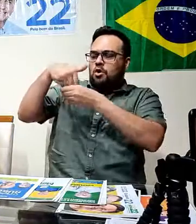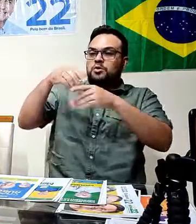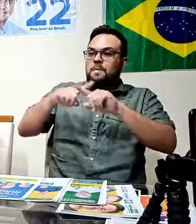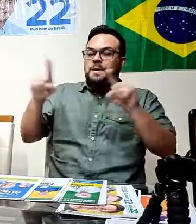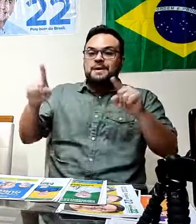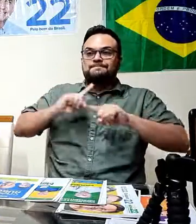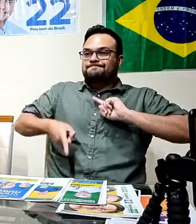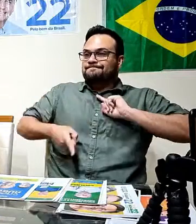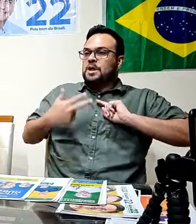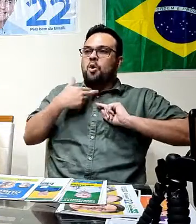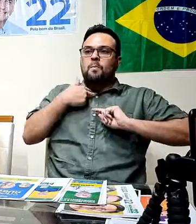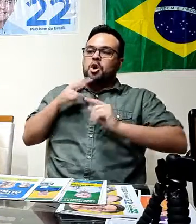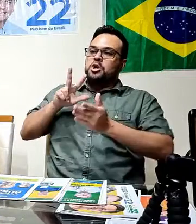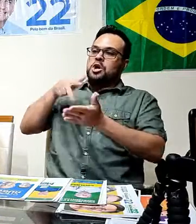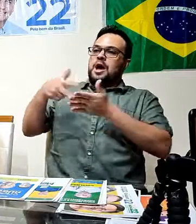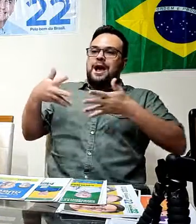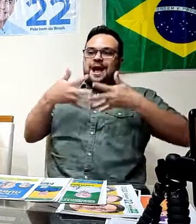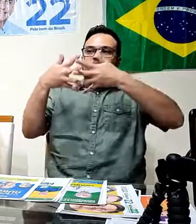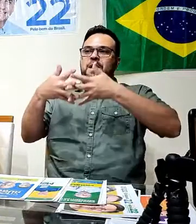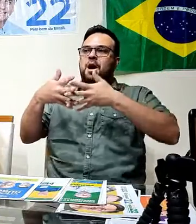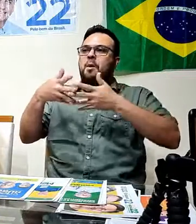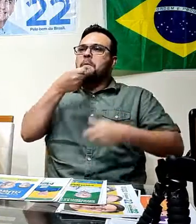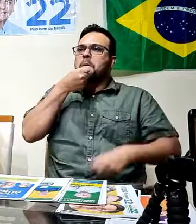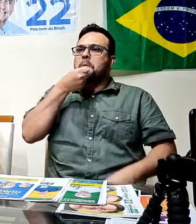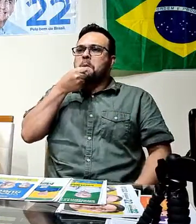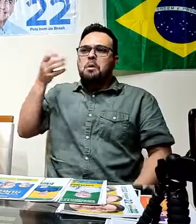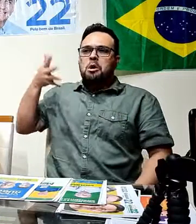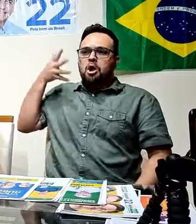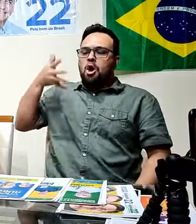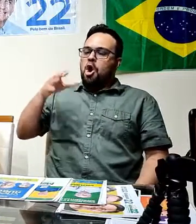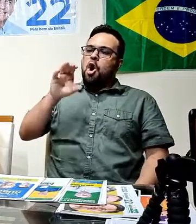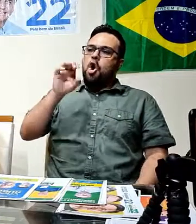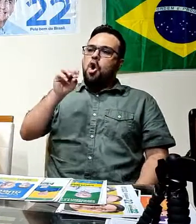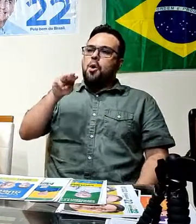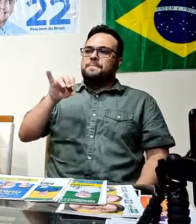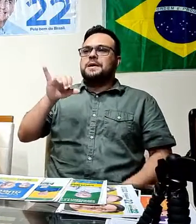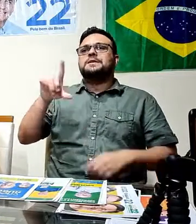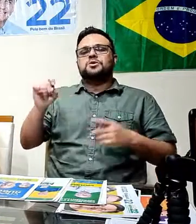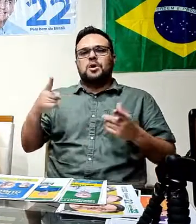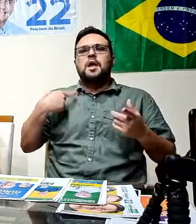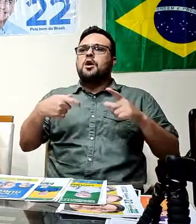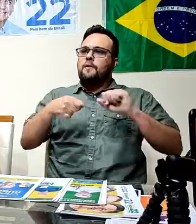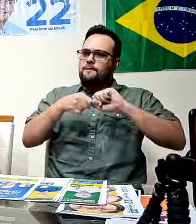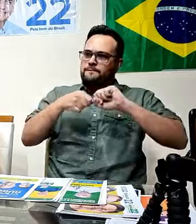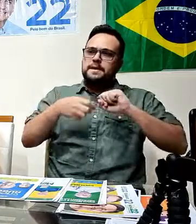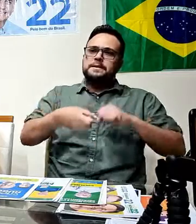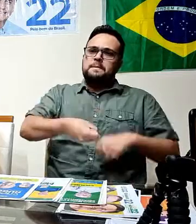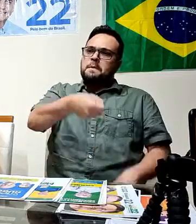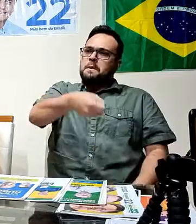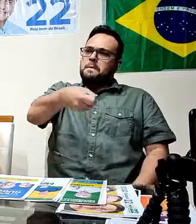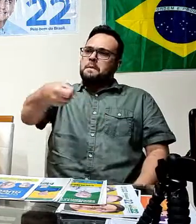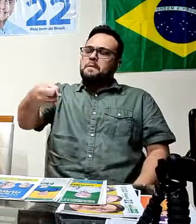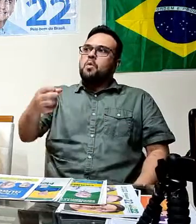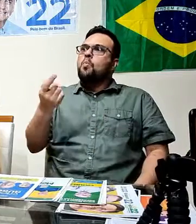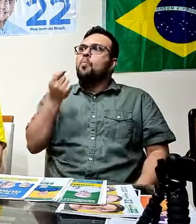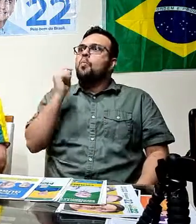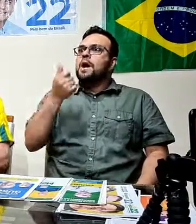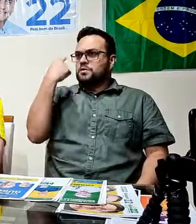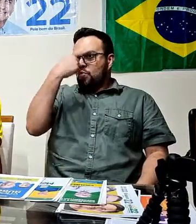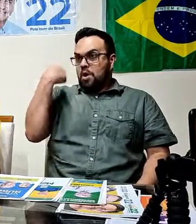Então, tivemos em Posse de Caldas, arredondo o estádio, apertei a mão, fiquei quase uma hora apertando a mão do